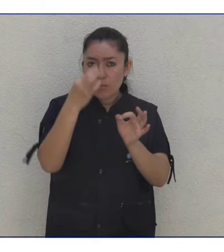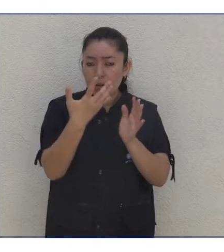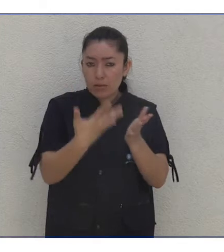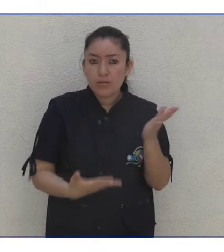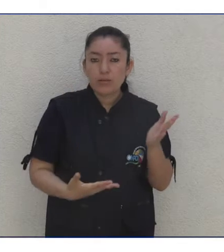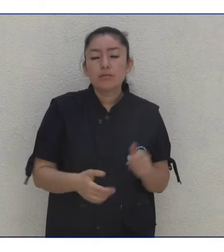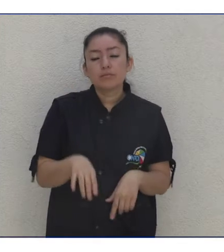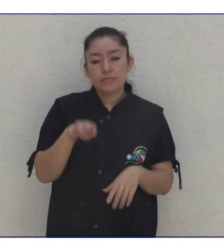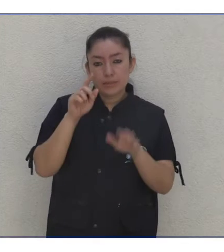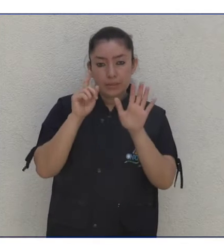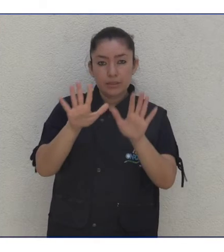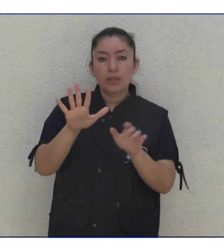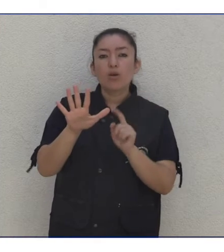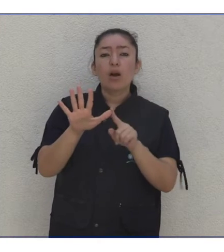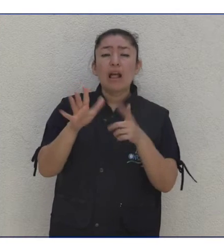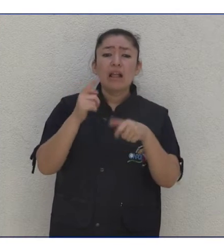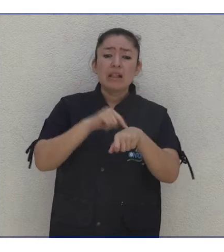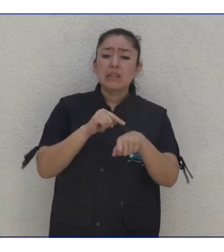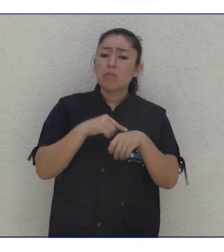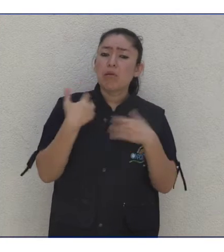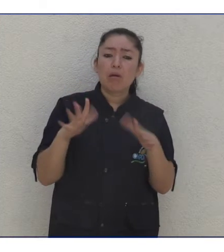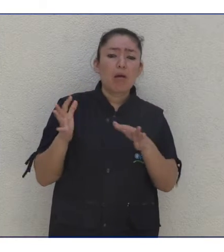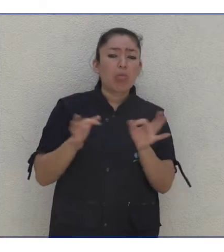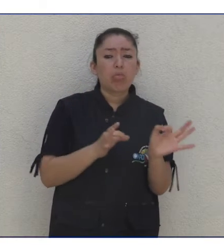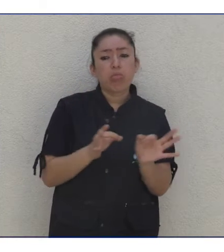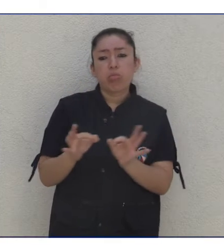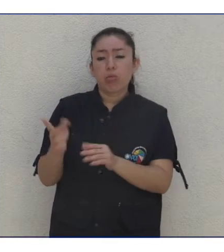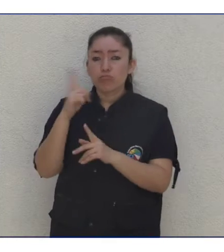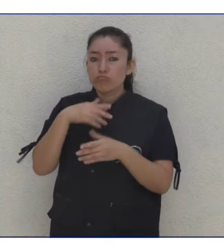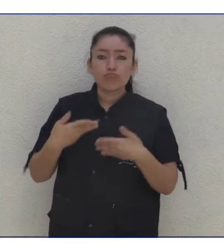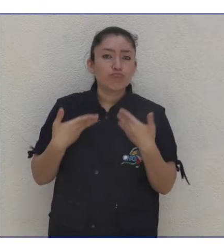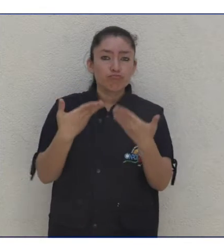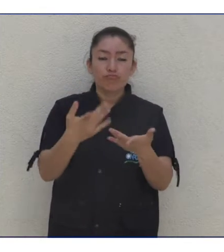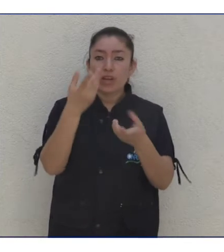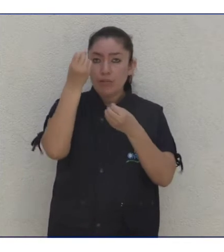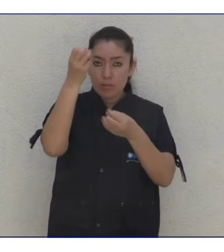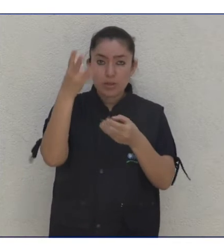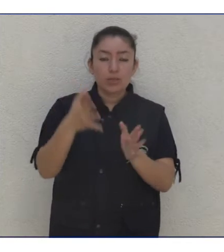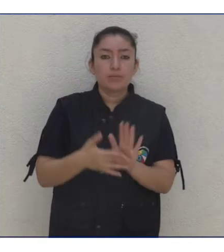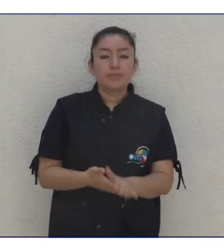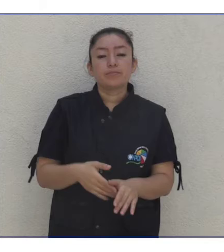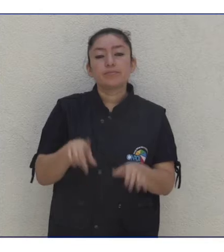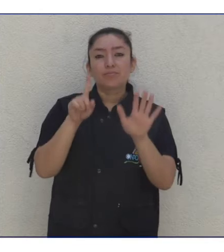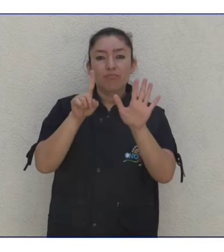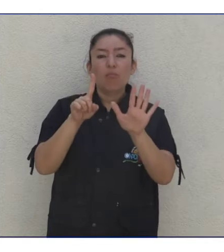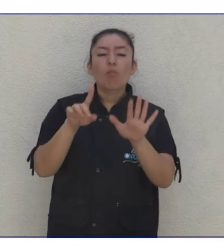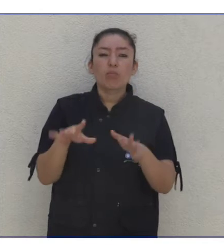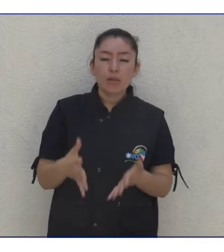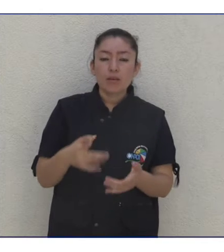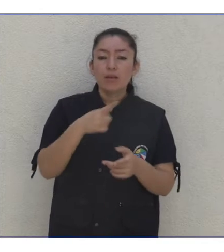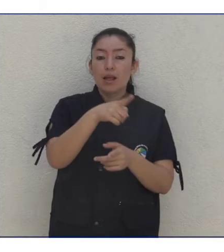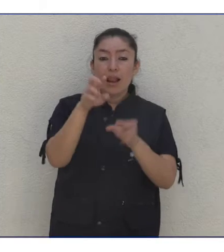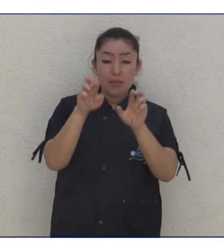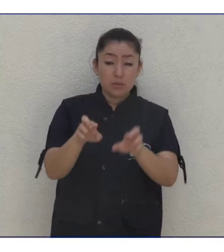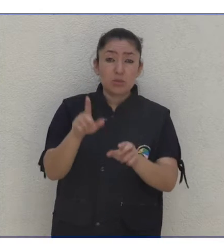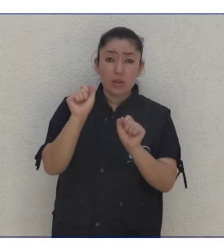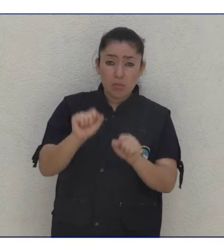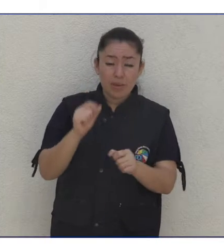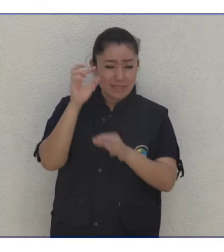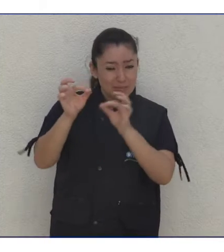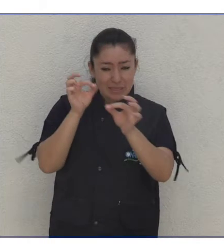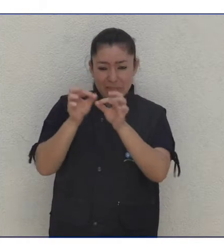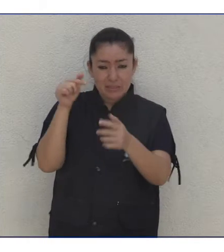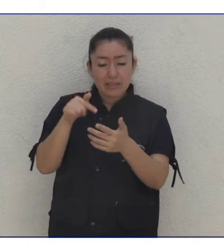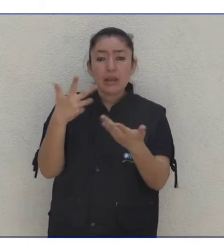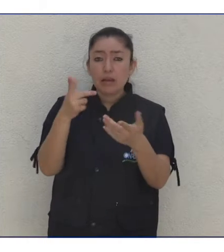Por el vencimiento del plazo establecido para la entrega de la información solicitada. 6. En los casos específicamente estipulados en